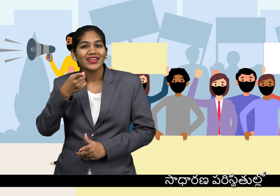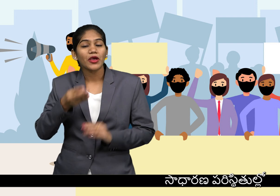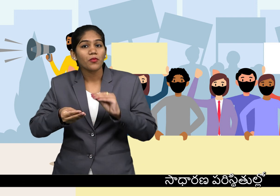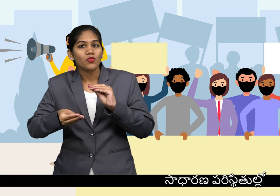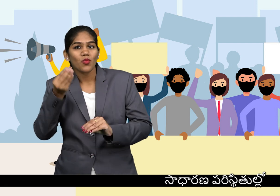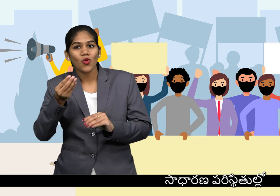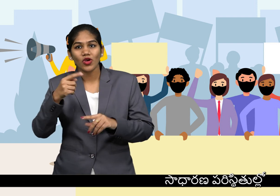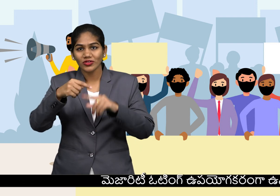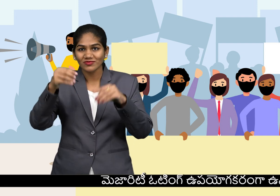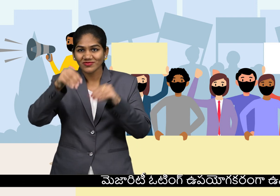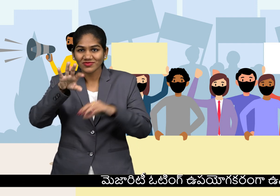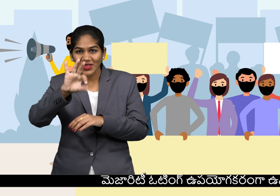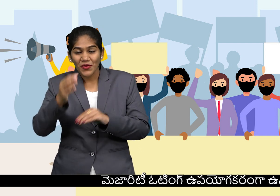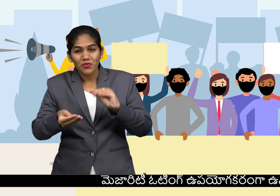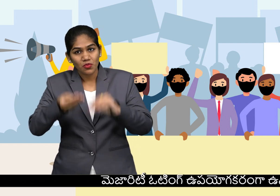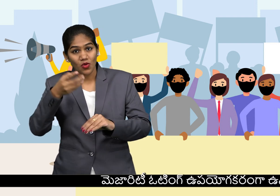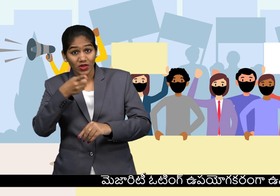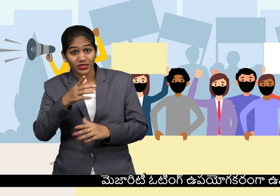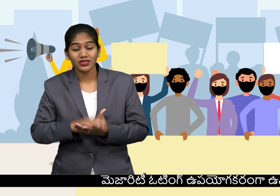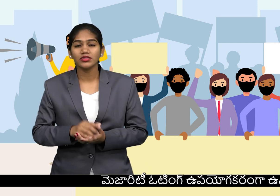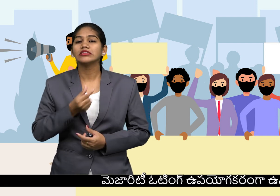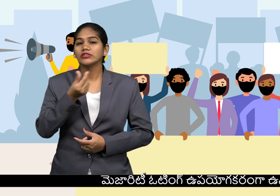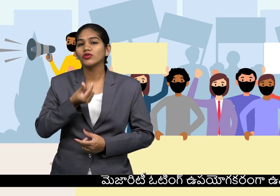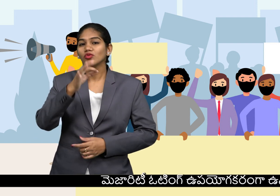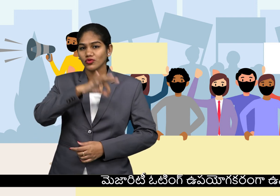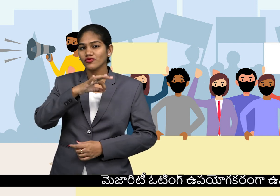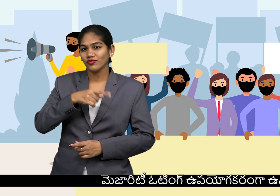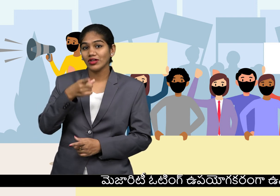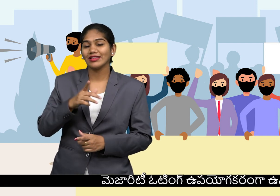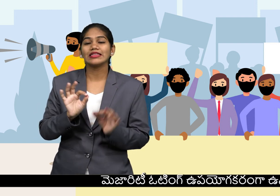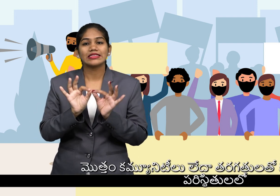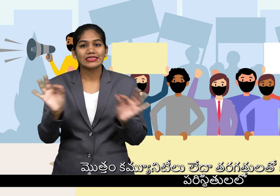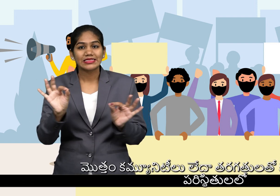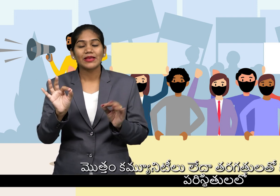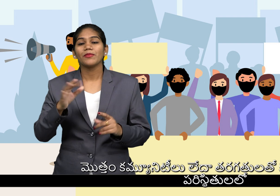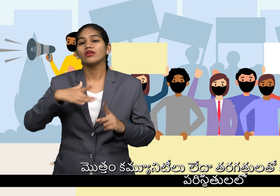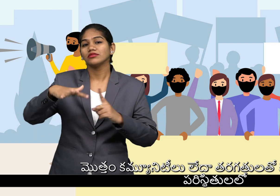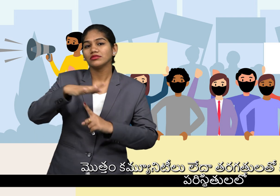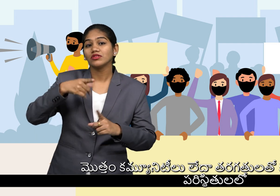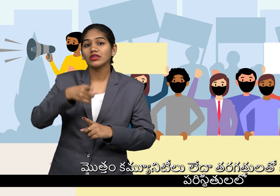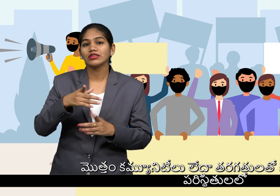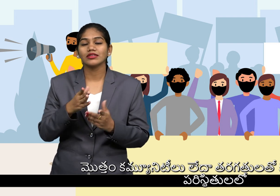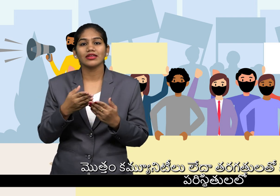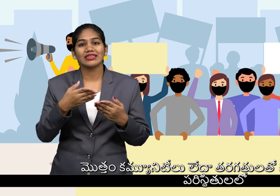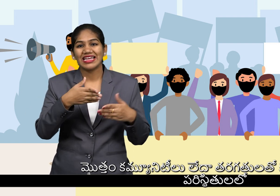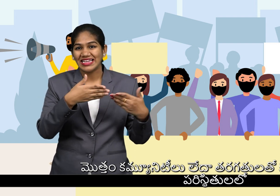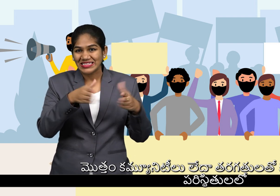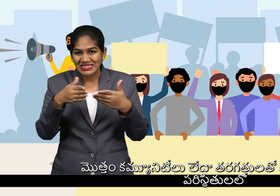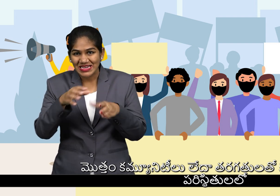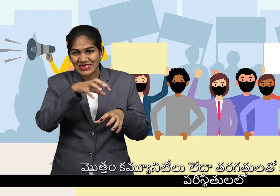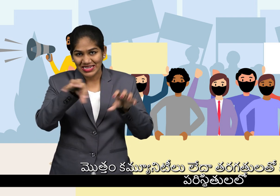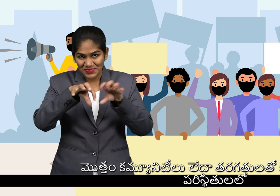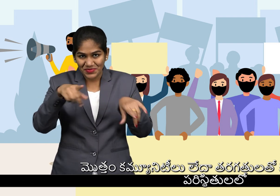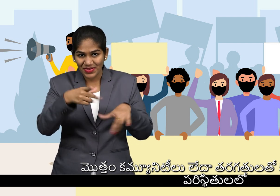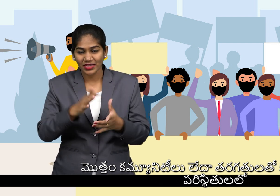సాధారణ పరిస్థితుల్లో మెజారిటీ ఓటింగ్ ఉపయోగకరంగా ఉన్నప్పటికీ మొత్తం కమ్యూనిటీలు లేదా